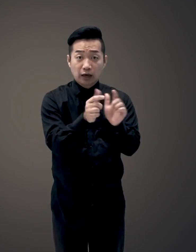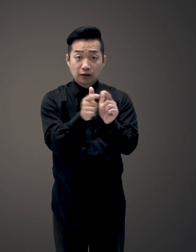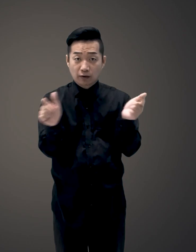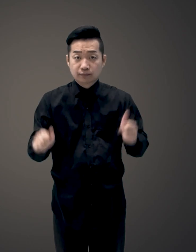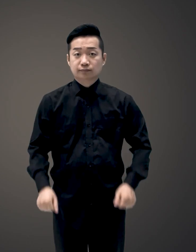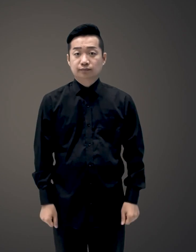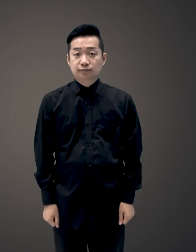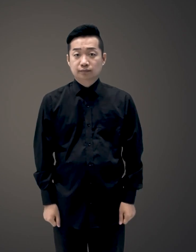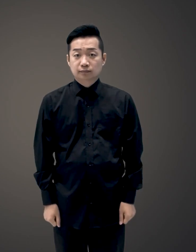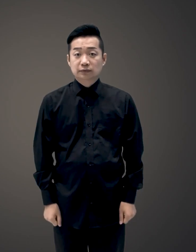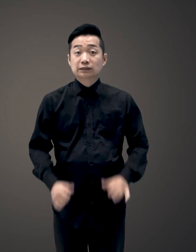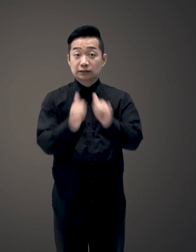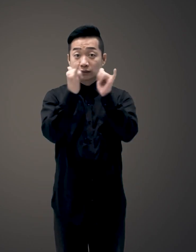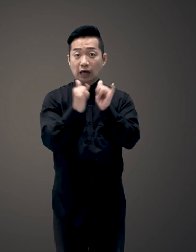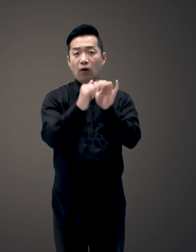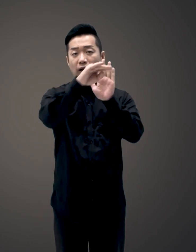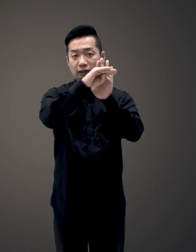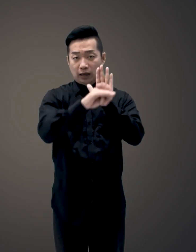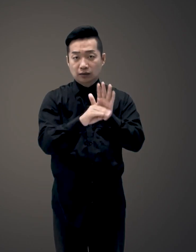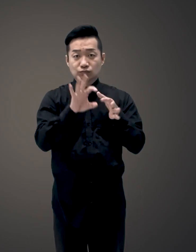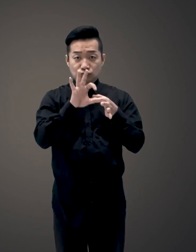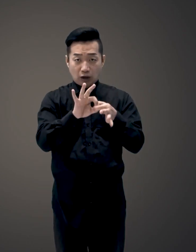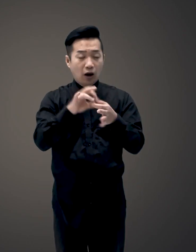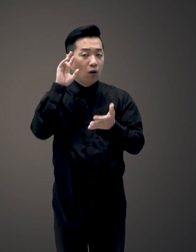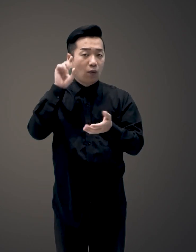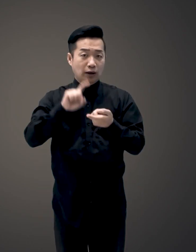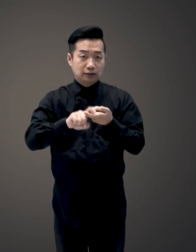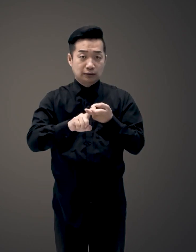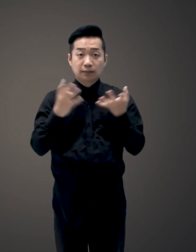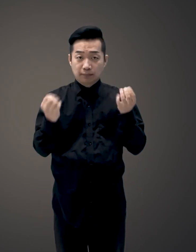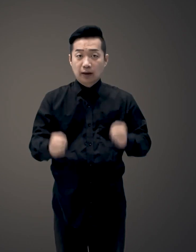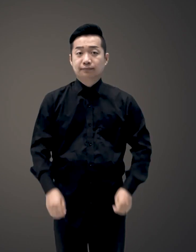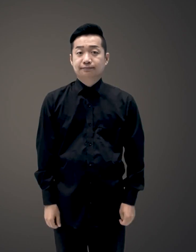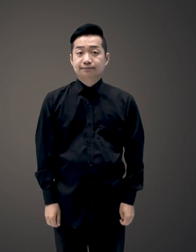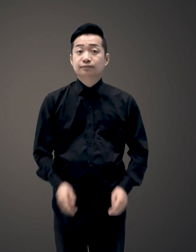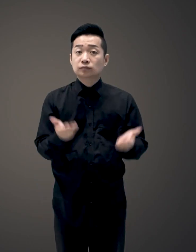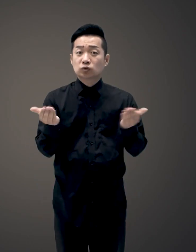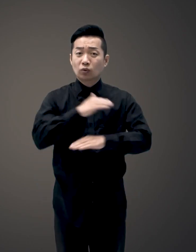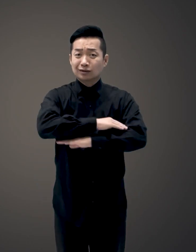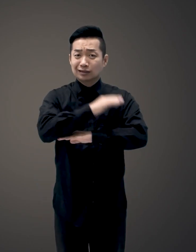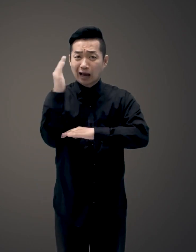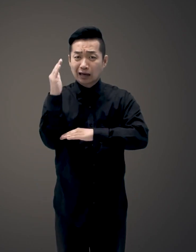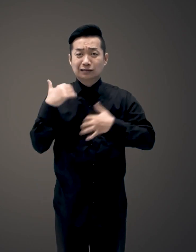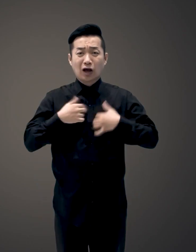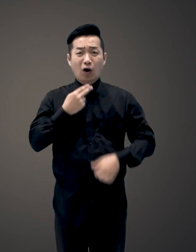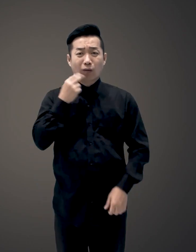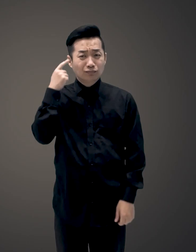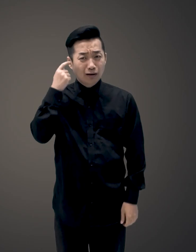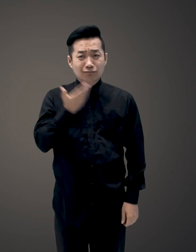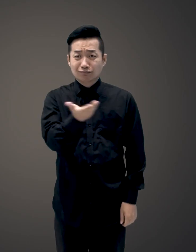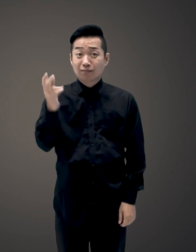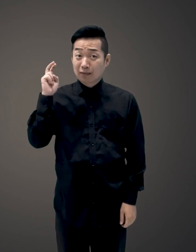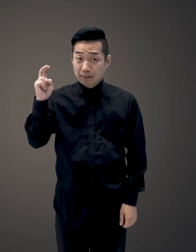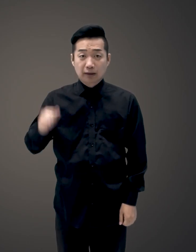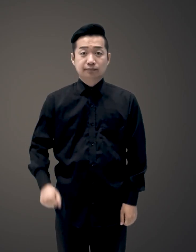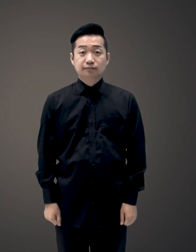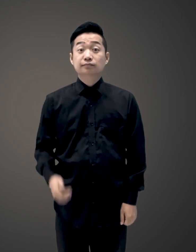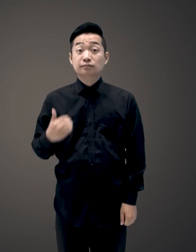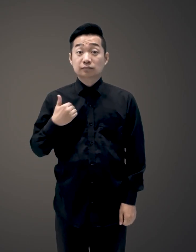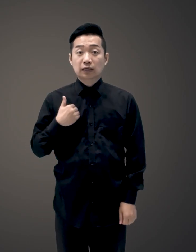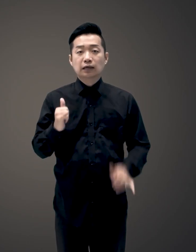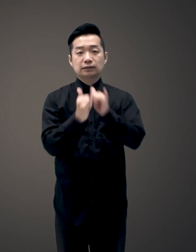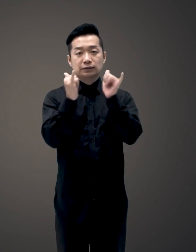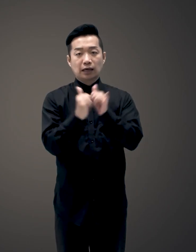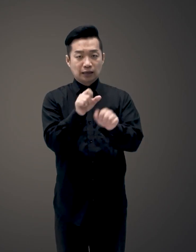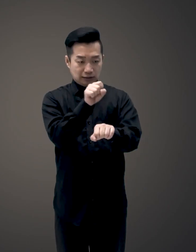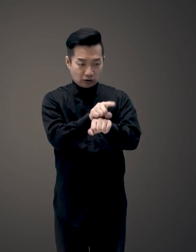문제를 비롯해서 계급 문제에 많은 관심이 있습니다. 노동 이야기라고 하면 재미가 없다고 생각하실 수도 있지만 저는